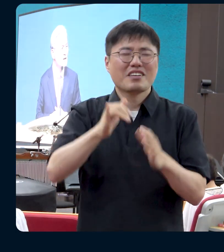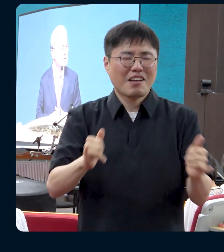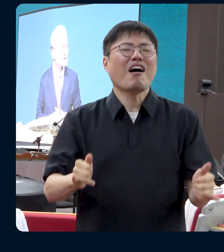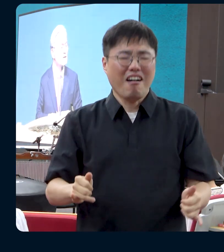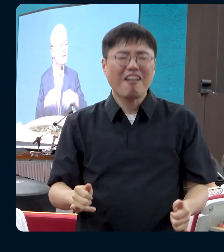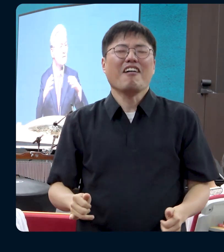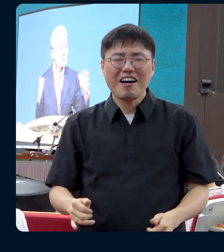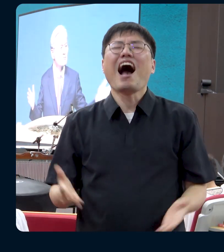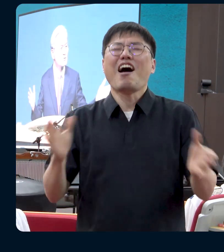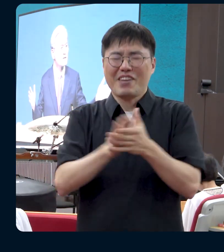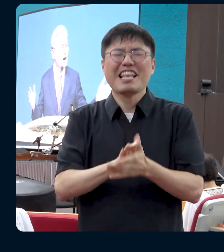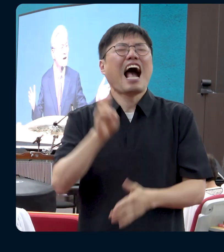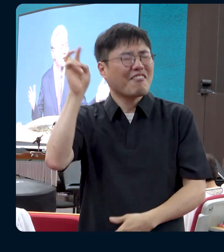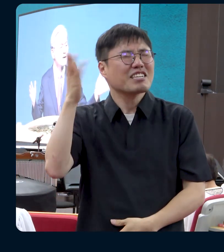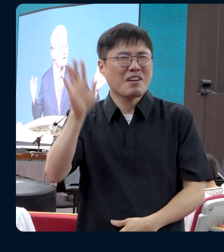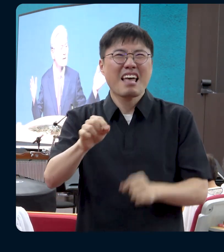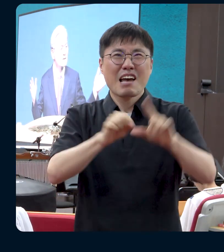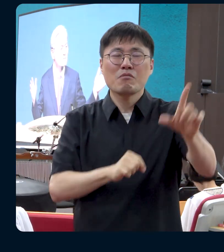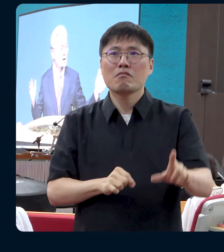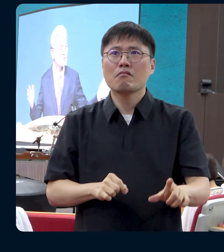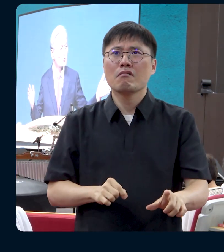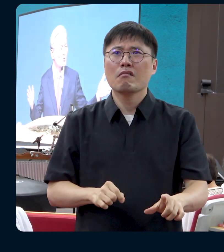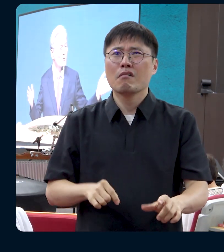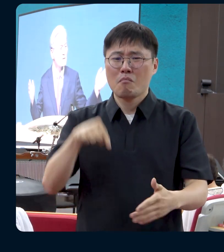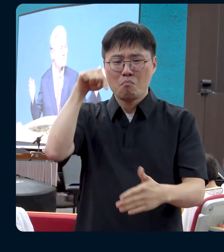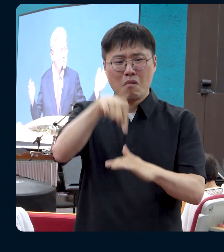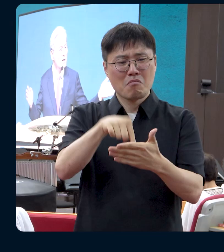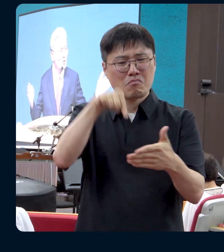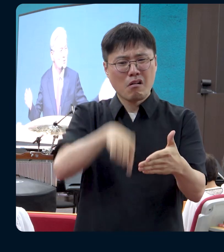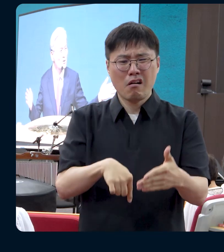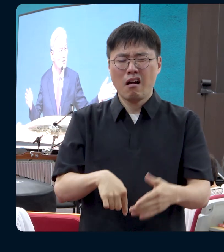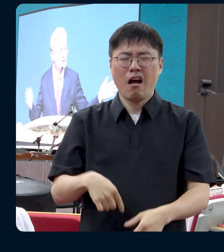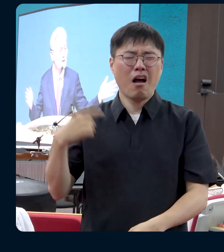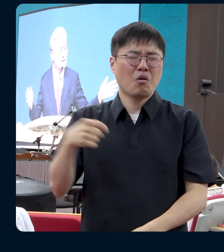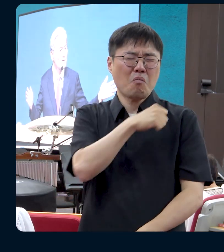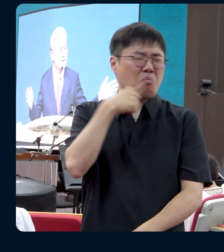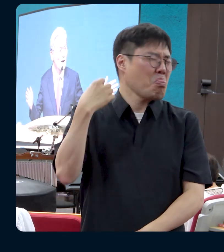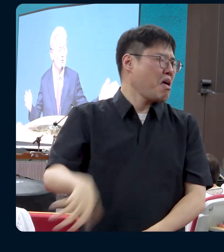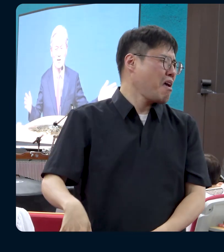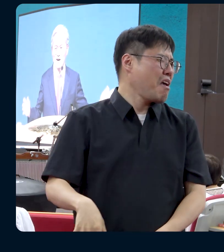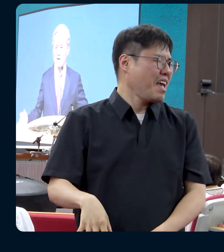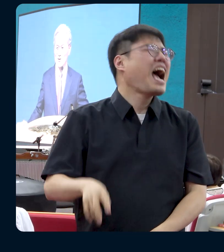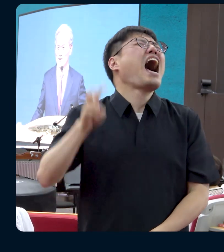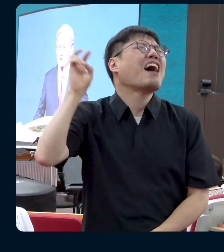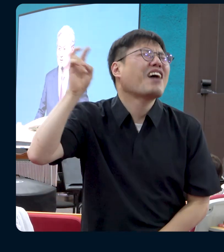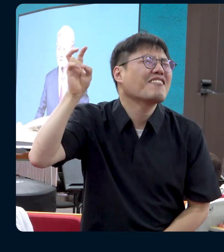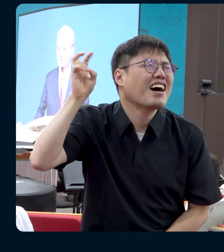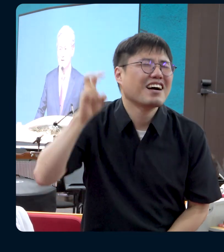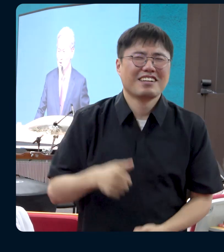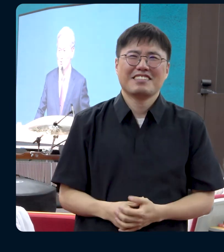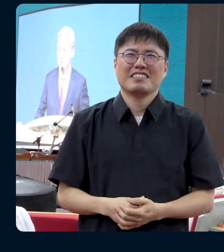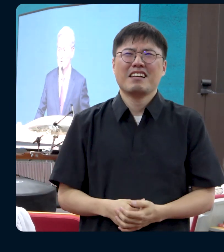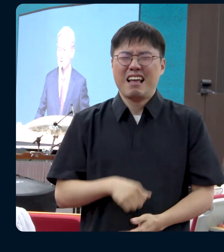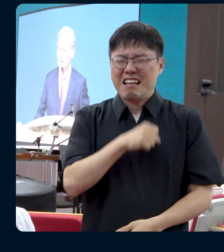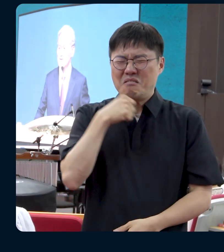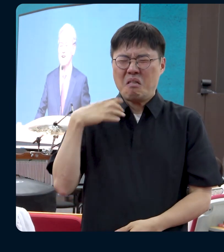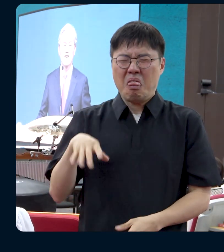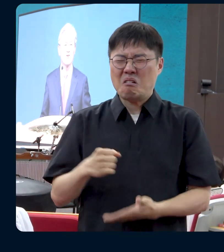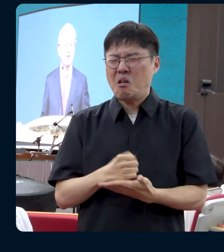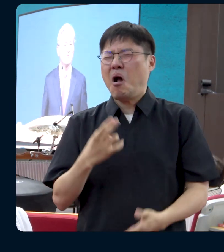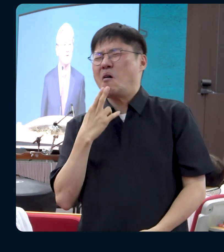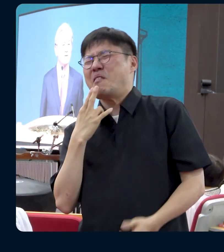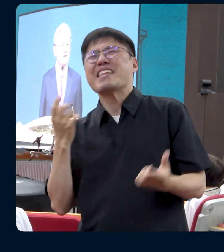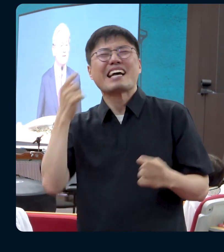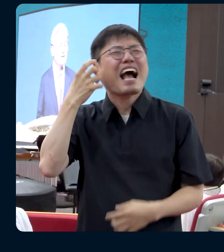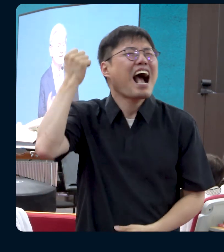아멘 하겠지만 대부분은 다 마음속으로 밥맛 없어 라고 생각할 것이다, 재수 없어 이렇게